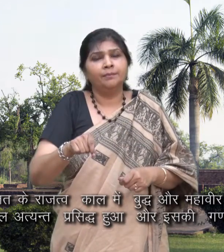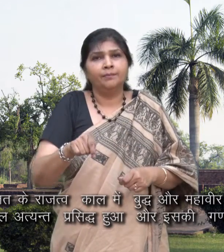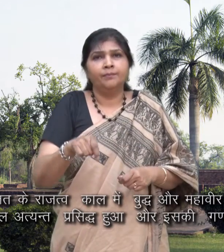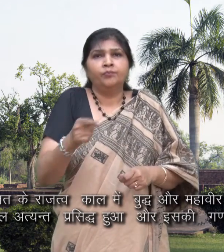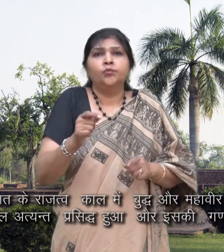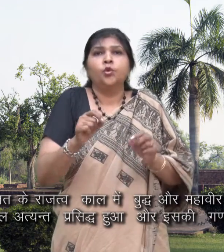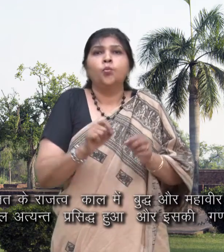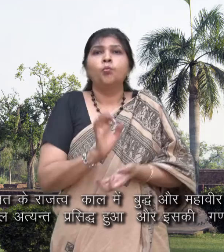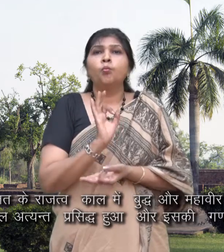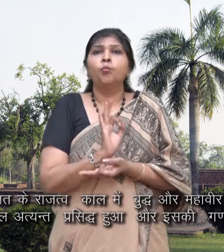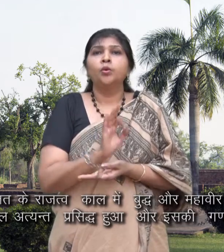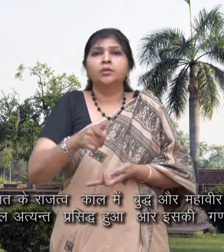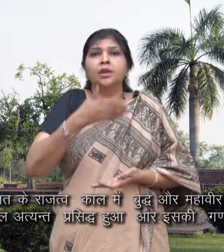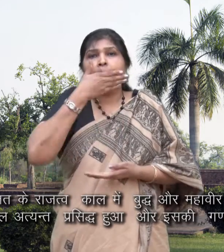बुद्ध और महावीर के संसर्ग के कारण